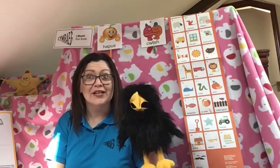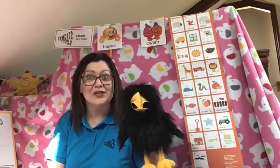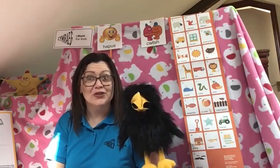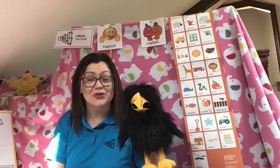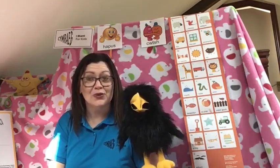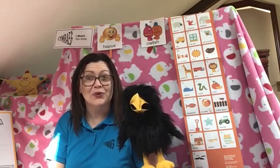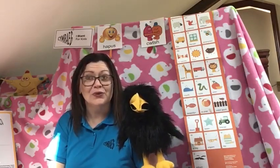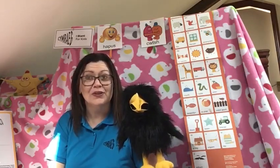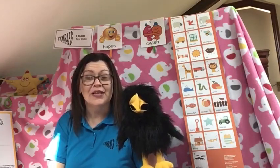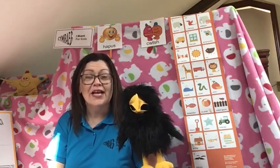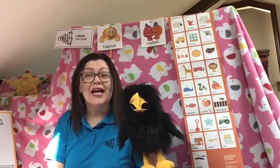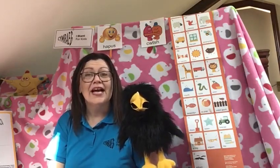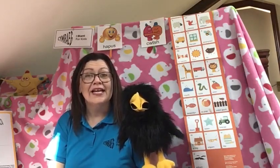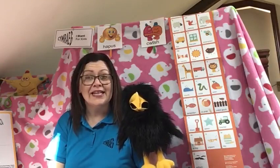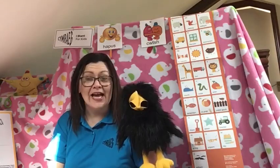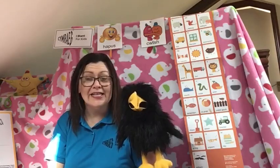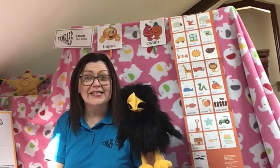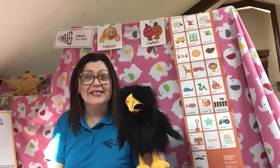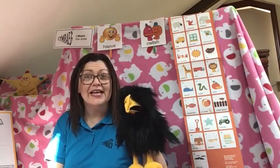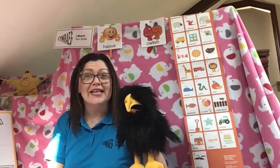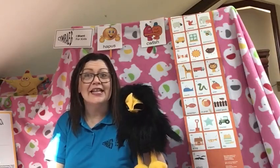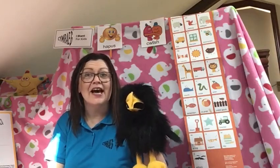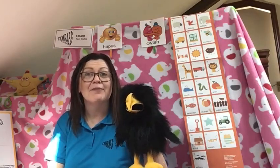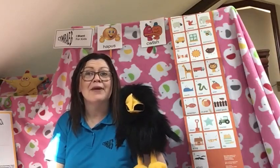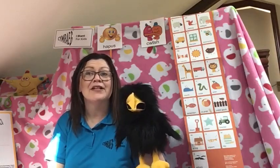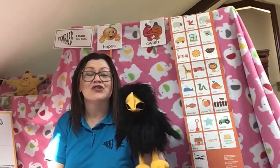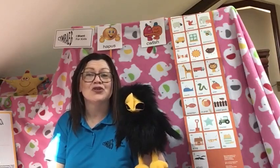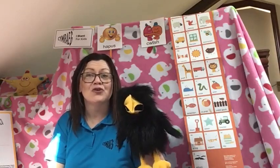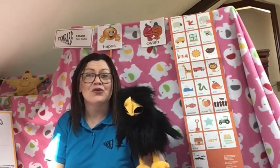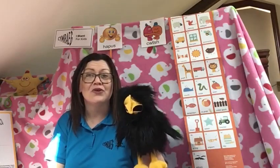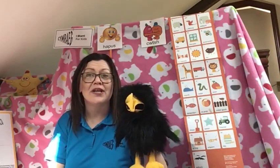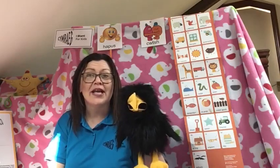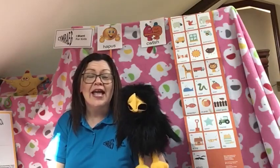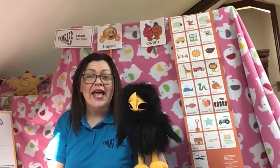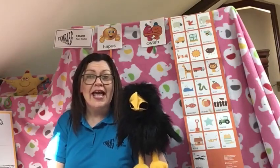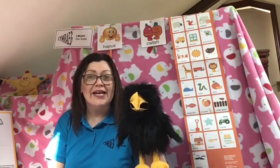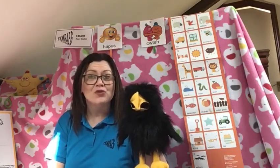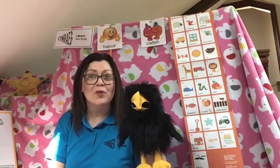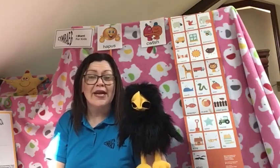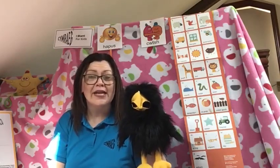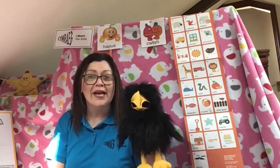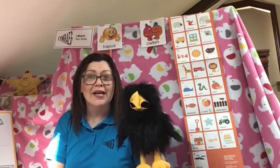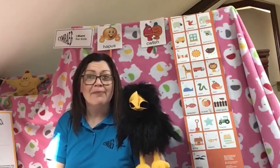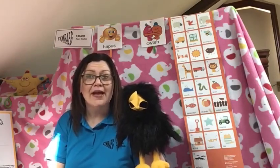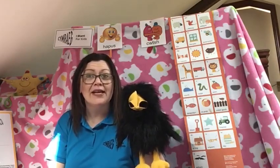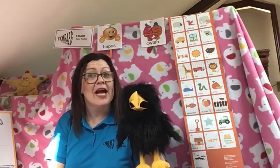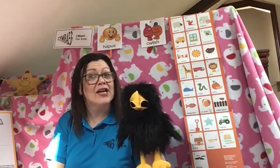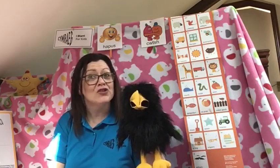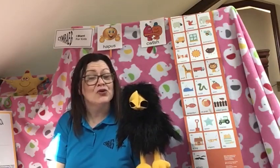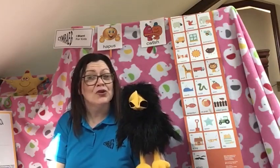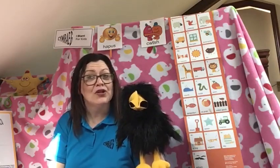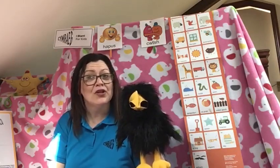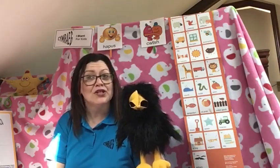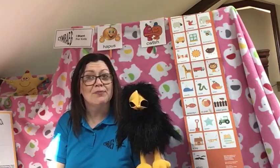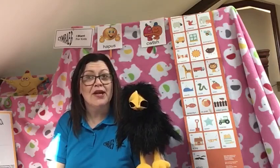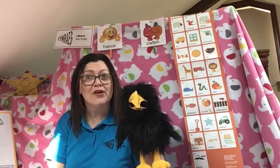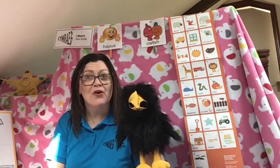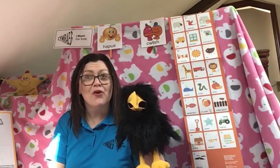y Do yn eistedd ar ben to. Het wen ar ei ben a dwy goes bren ho